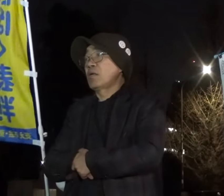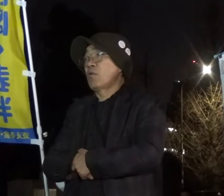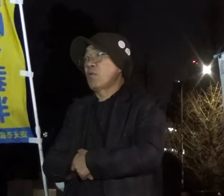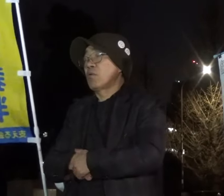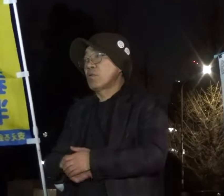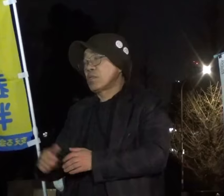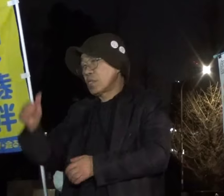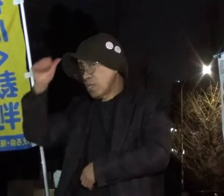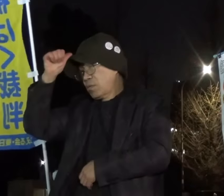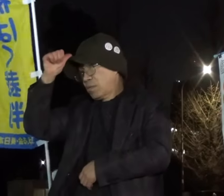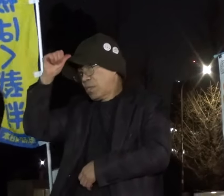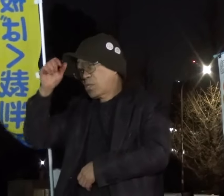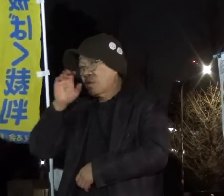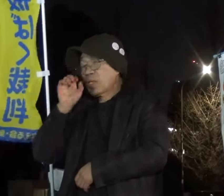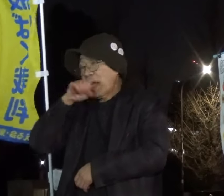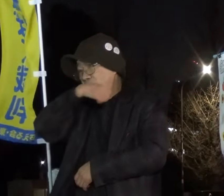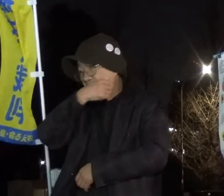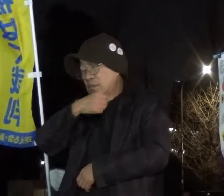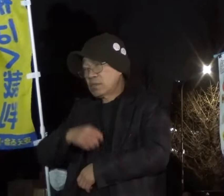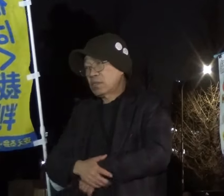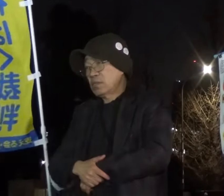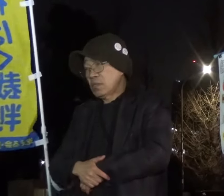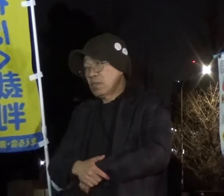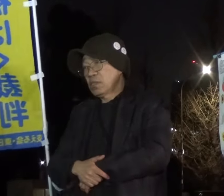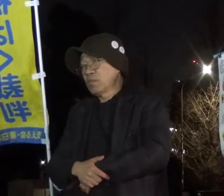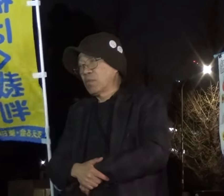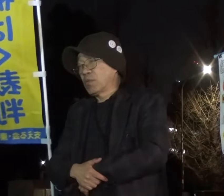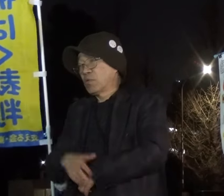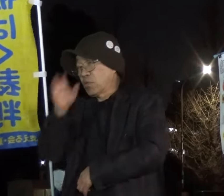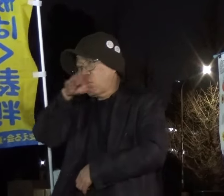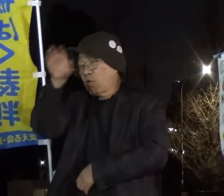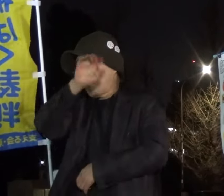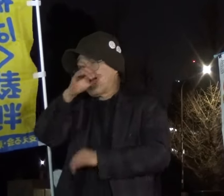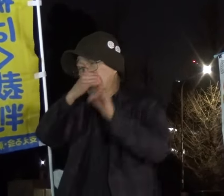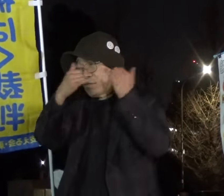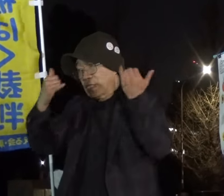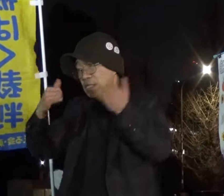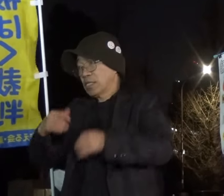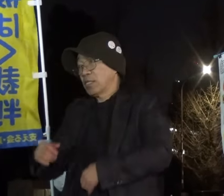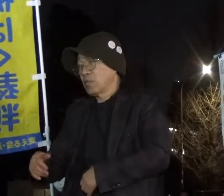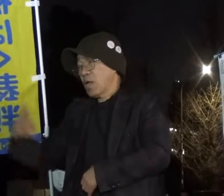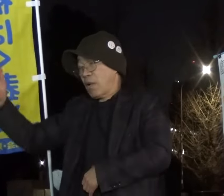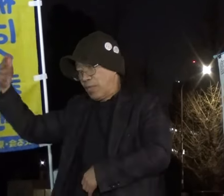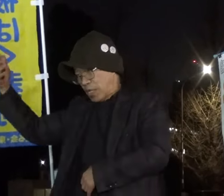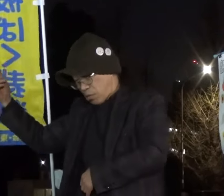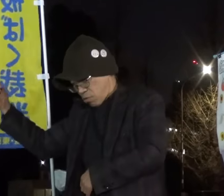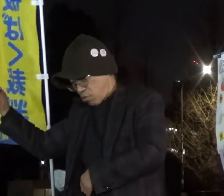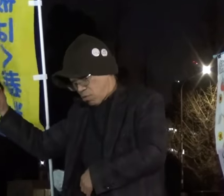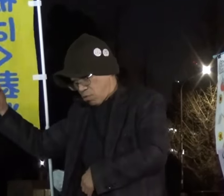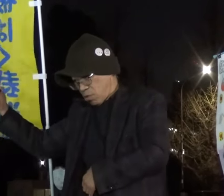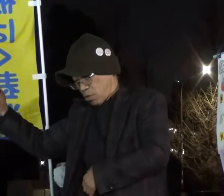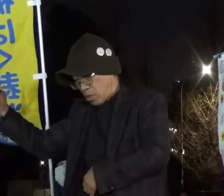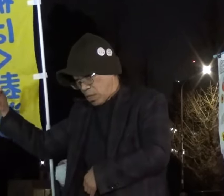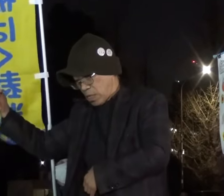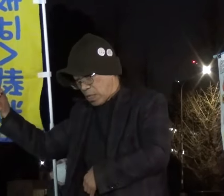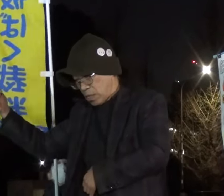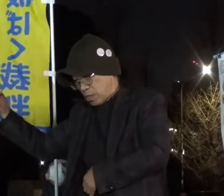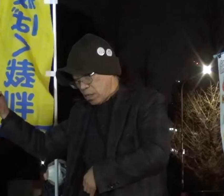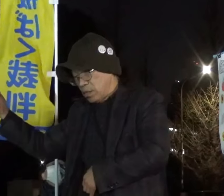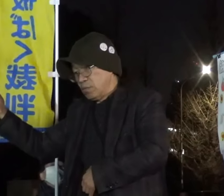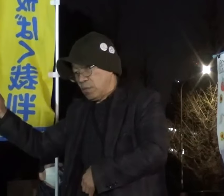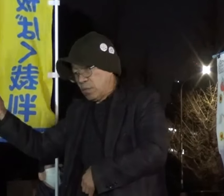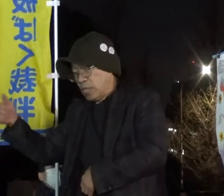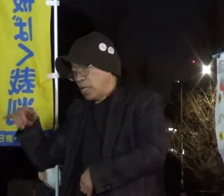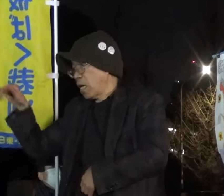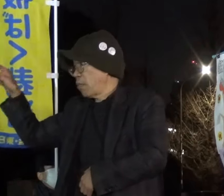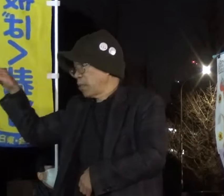インド、台湾、ヨーロッパの人たち、アメリカの辺野古に声、